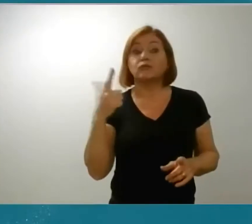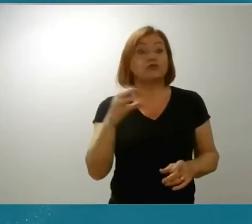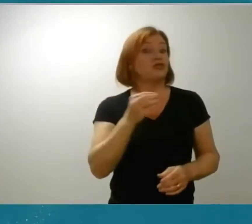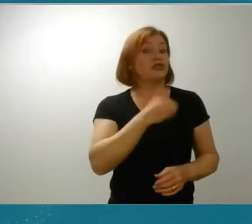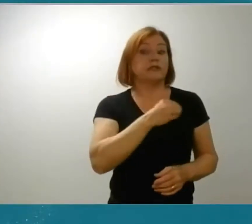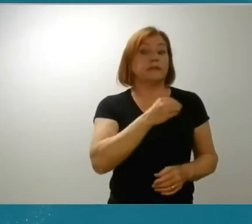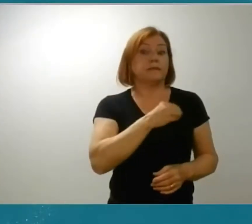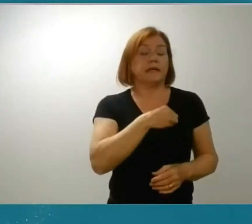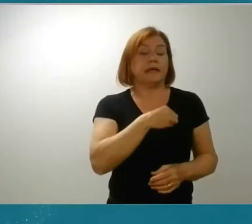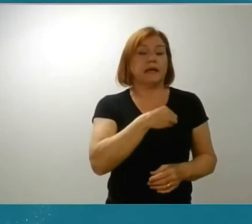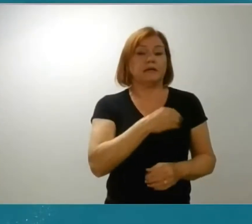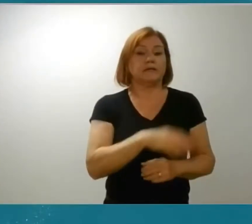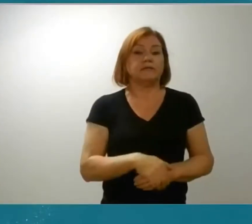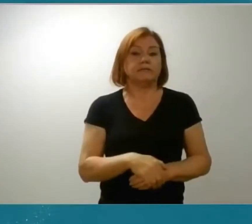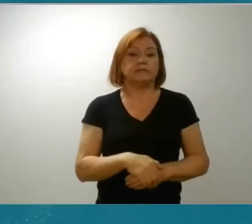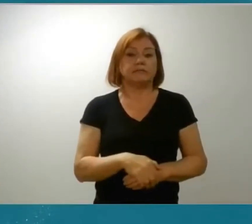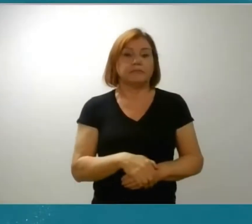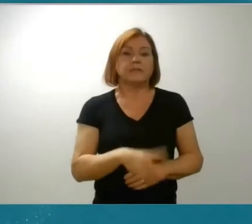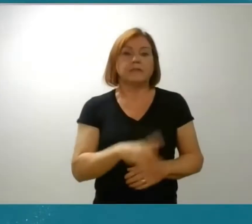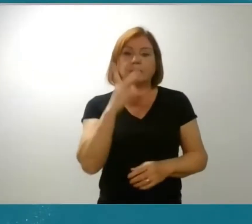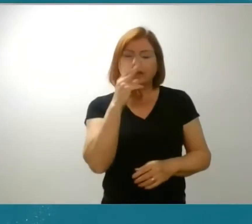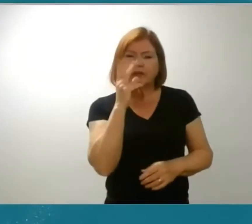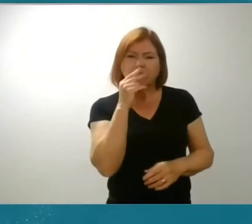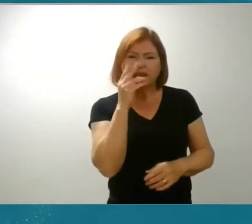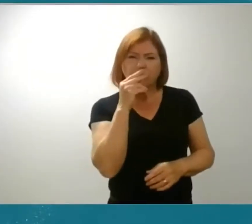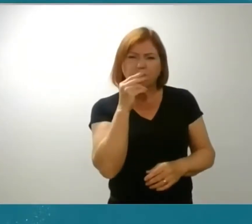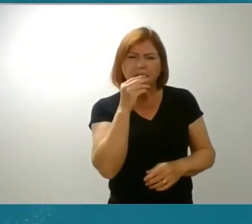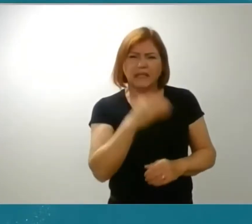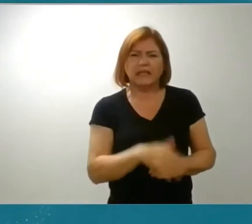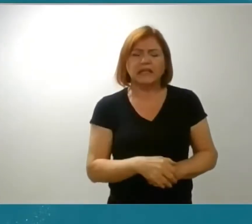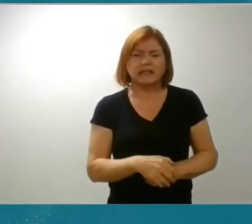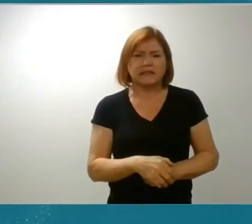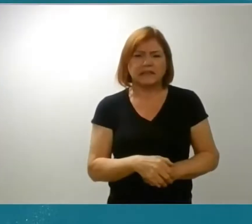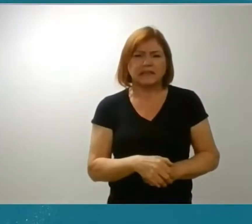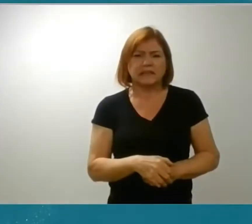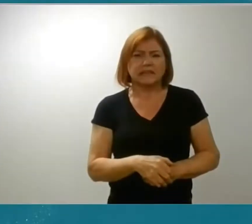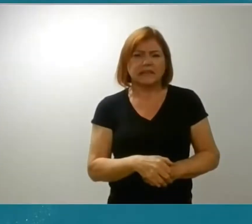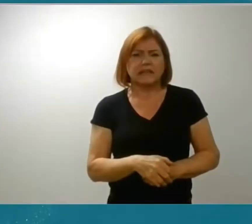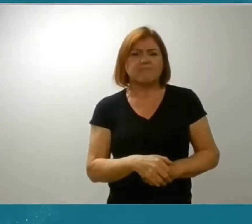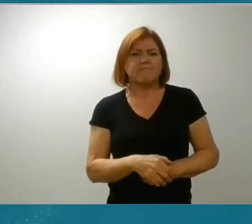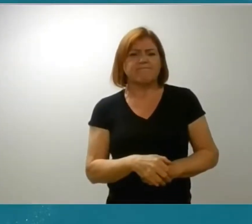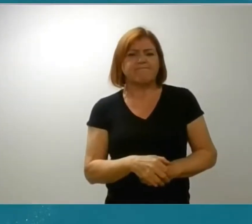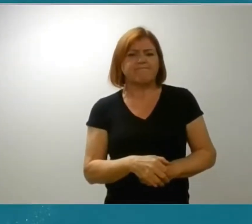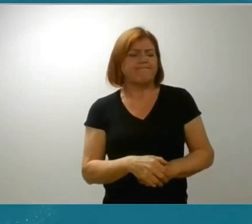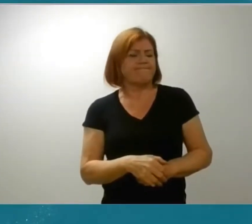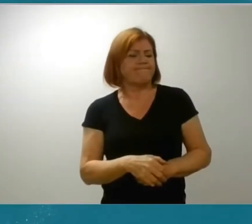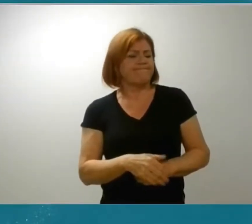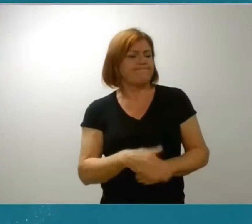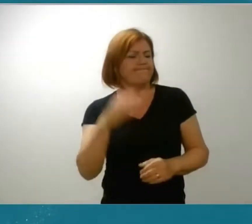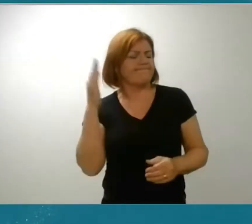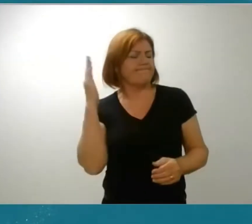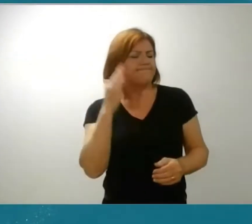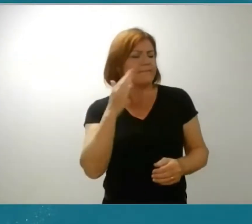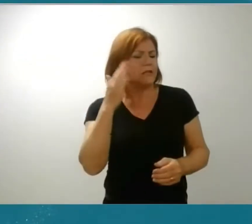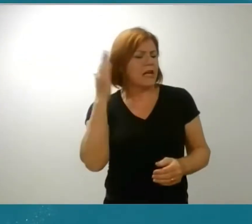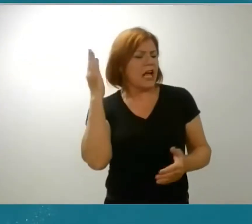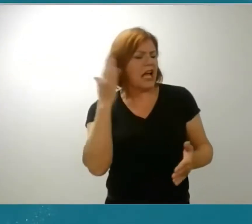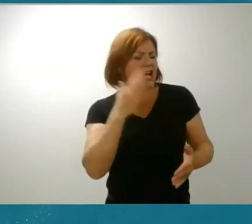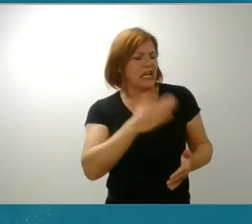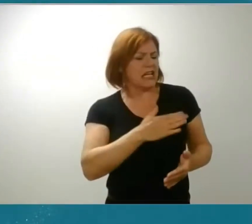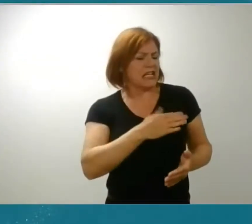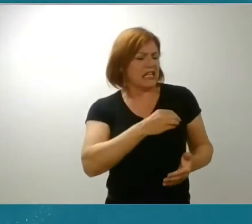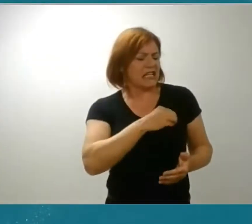semelhança, Deus então condenou o pecado na carne, tá? Então aqui, vou continuar lendo. Em